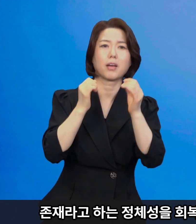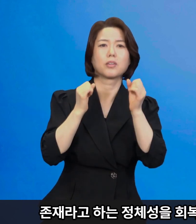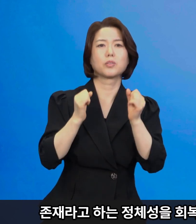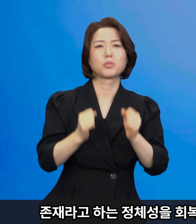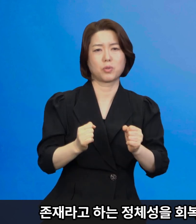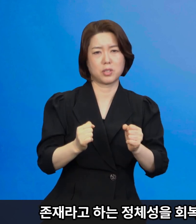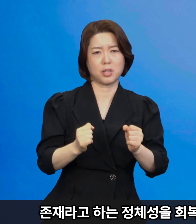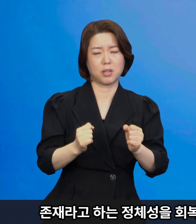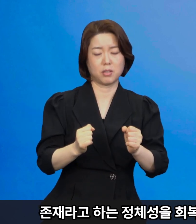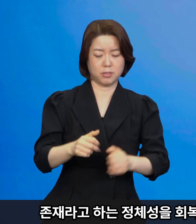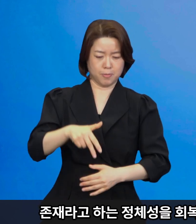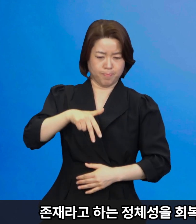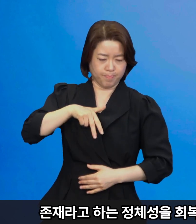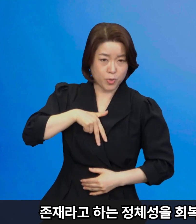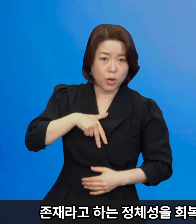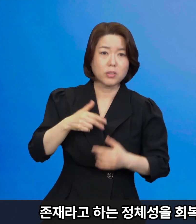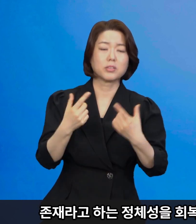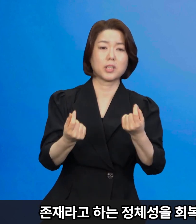하는 정체성을